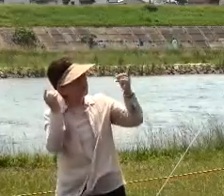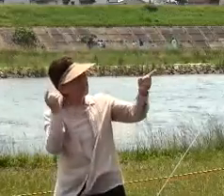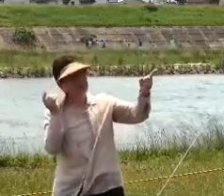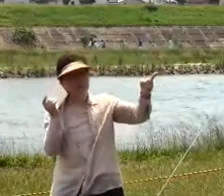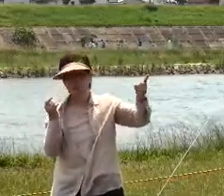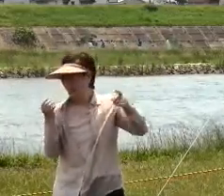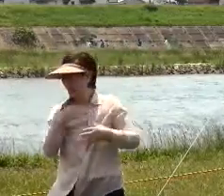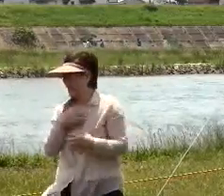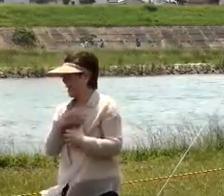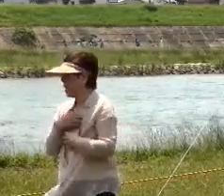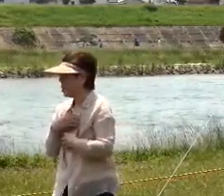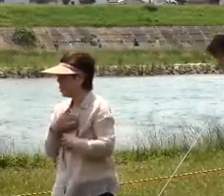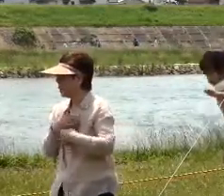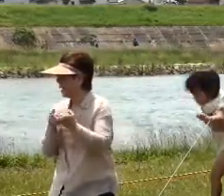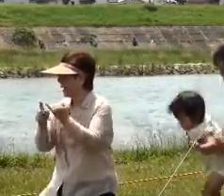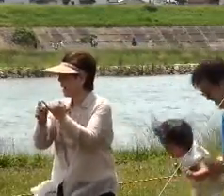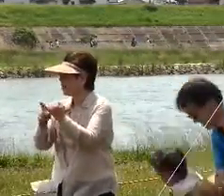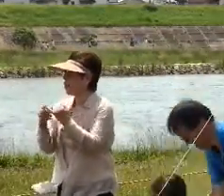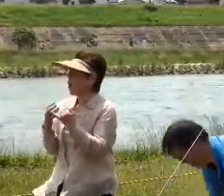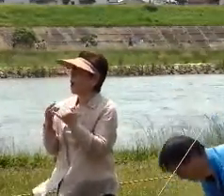かえって不安になってる。